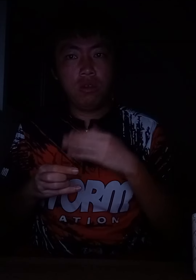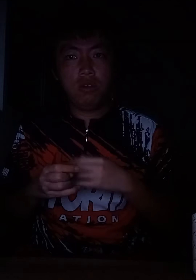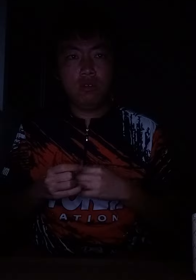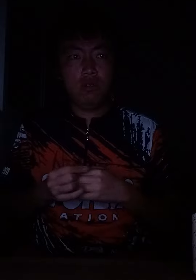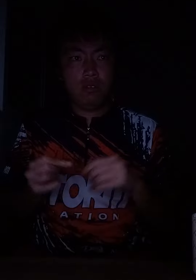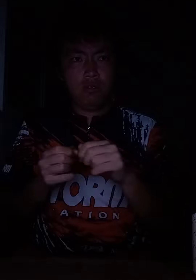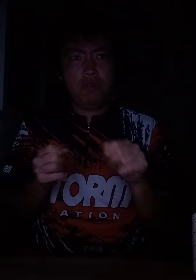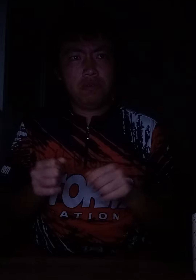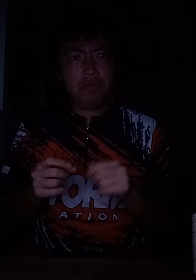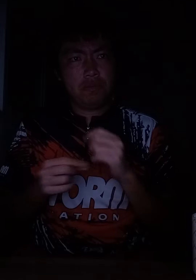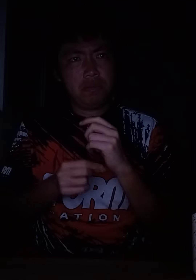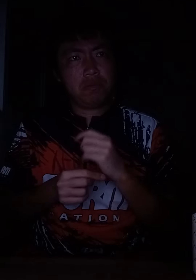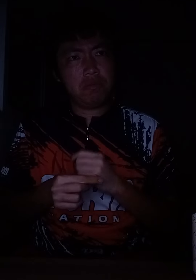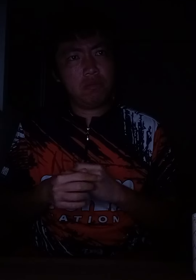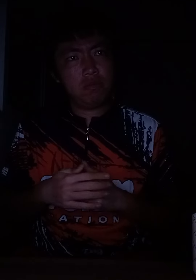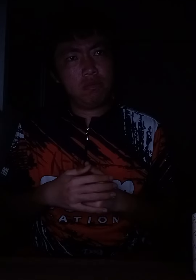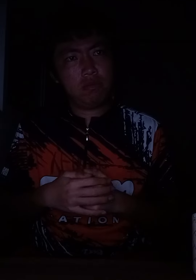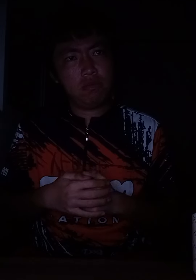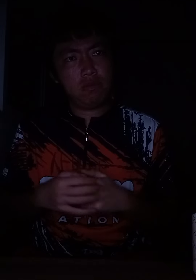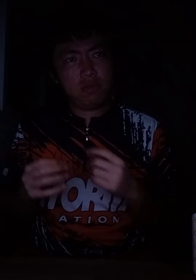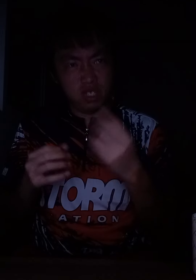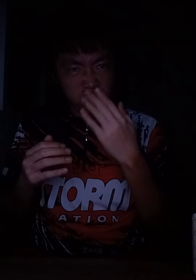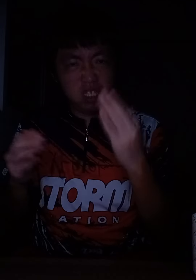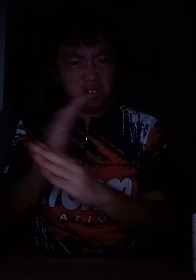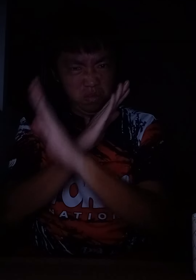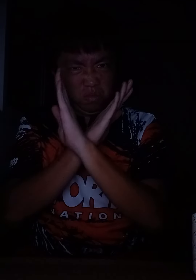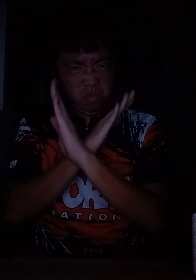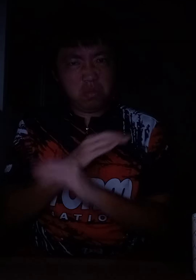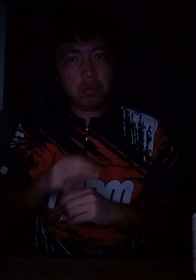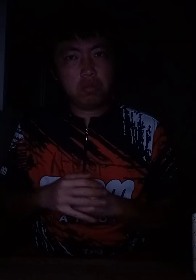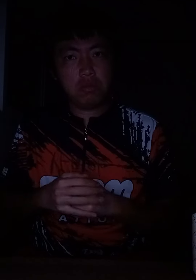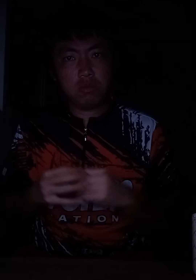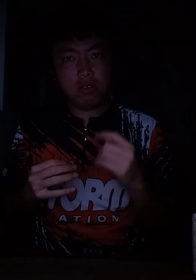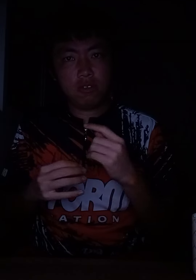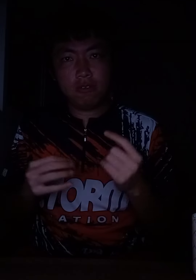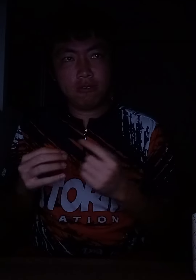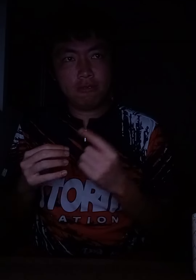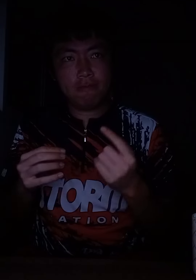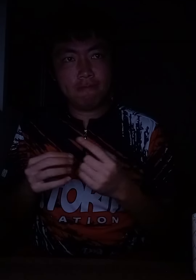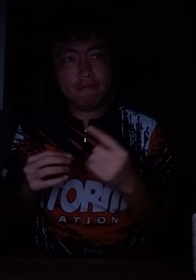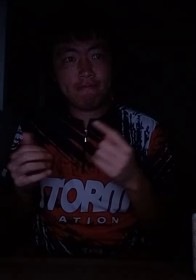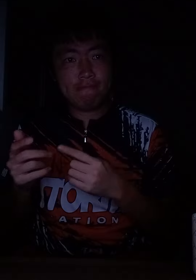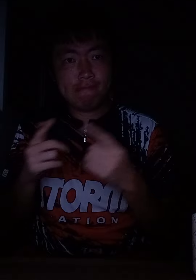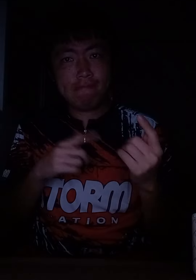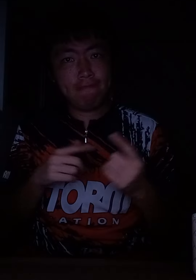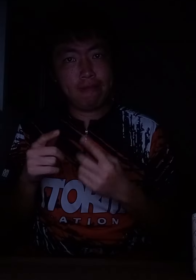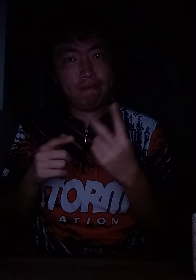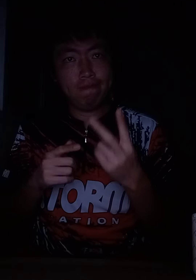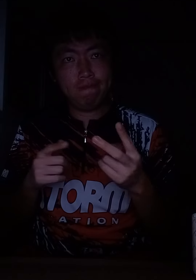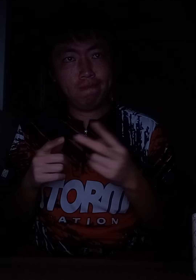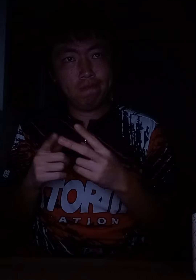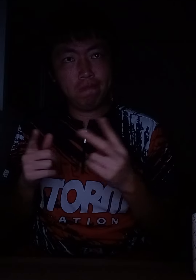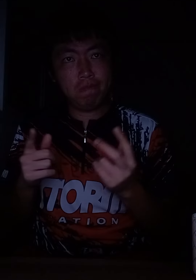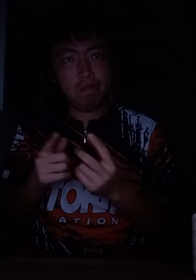그 관련되시는 분이 침을 뱉지 말라고 했는데 이때부터 이제 대림 전철역 2호선이 향하는 쪽에 두